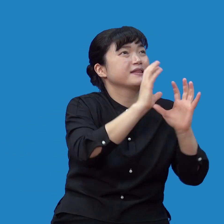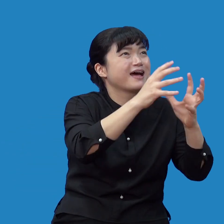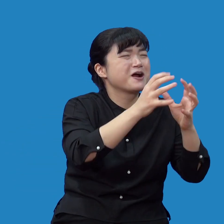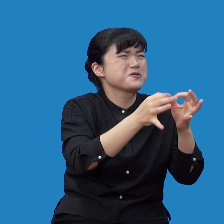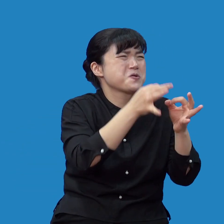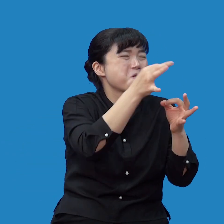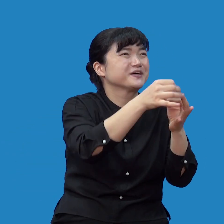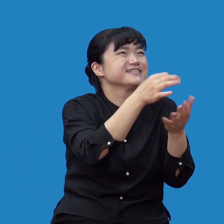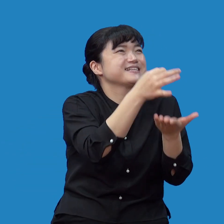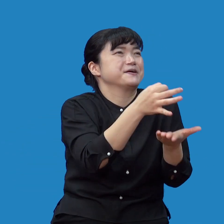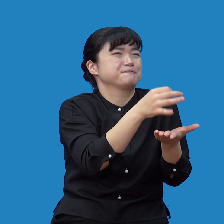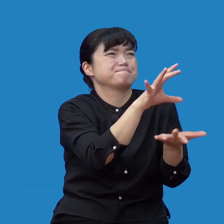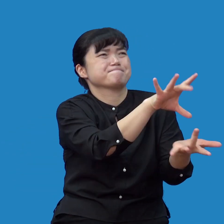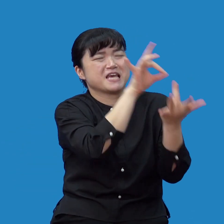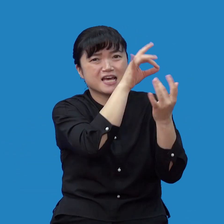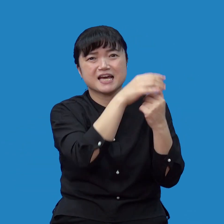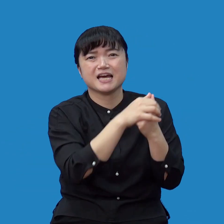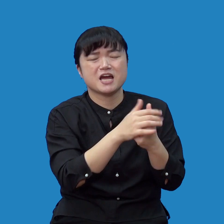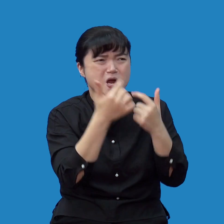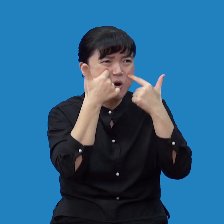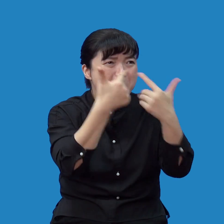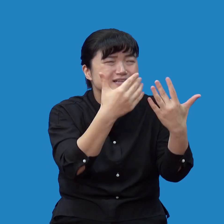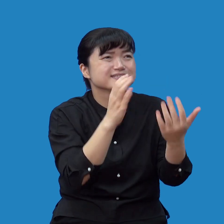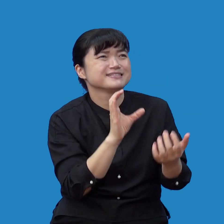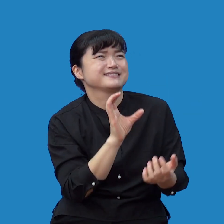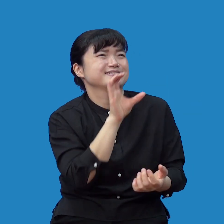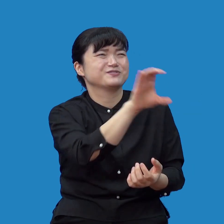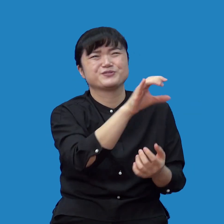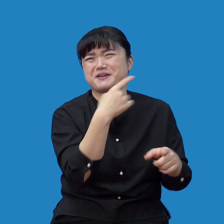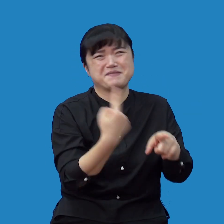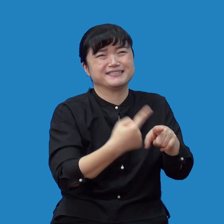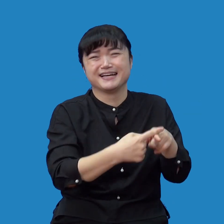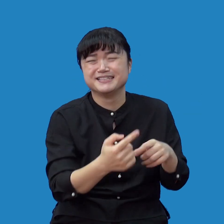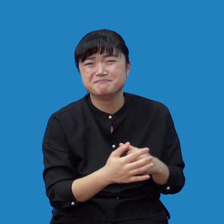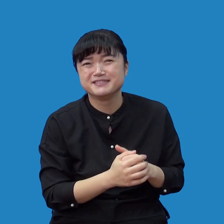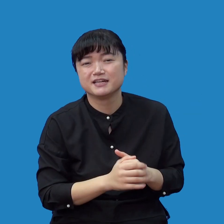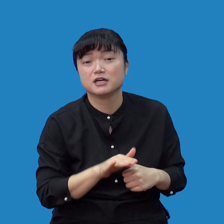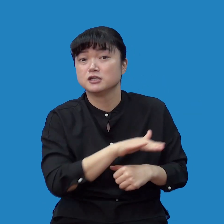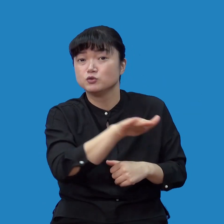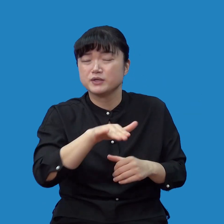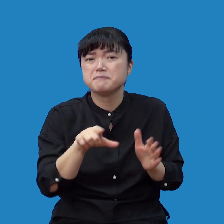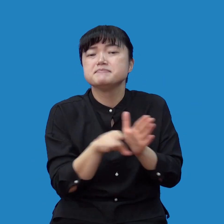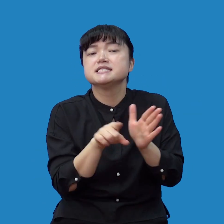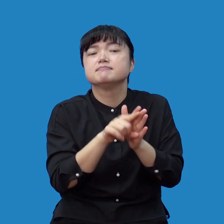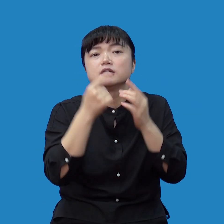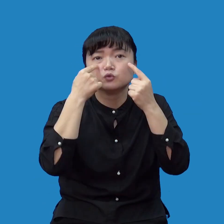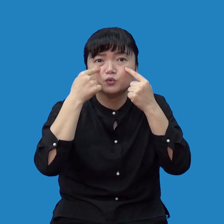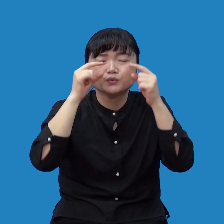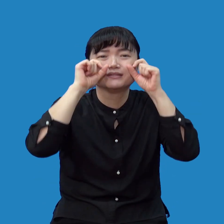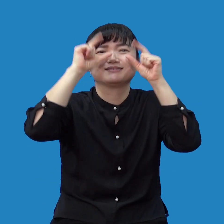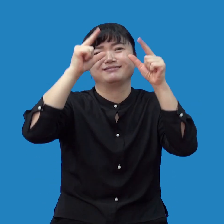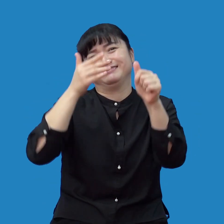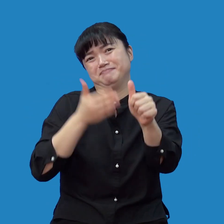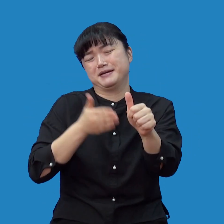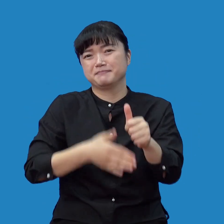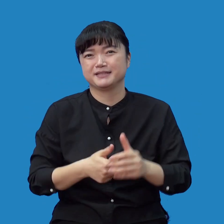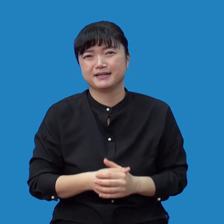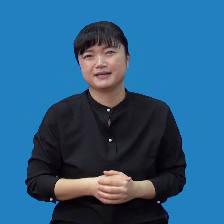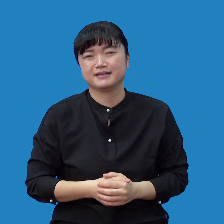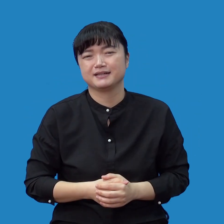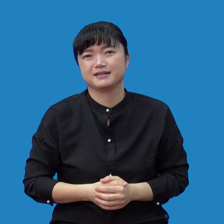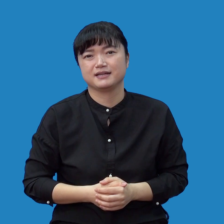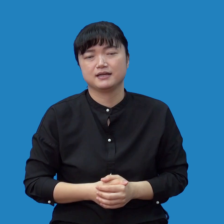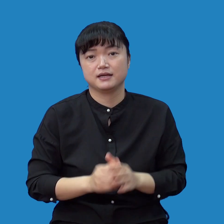택했습니다. 가장 확실한 투자를 한 것입니다. 우리에게도 이러한 믿음의 눈이 열리기를 바랍니다. 모세의